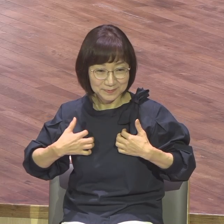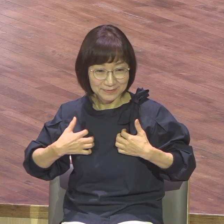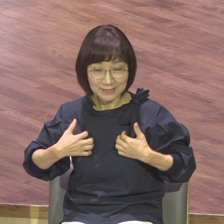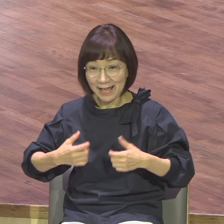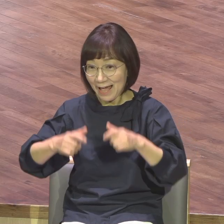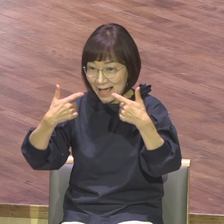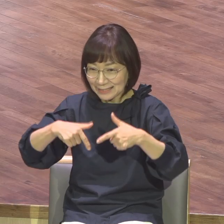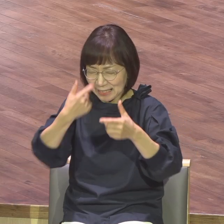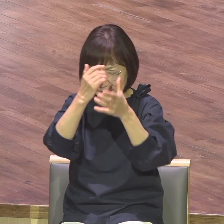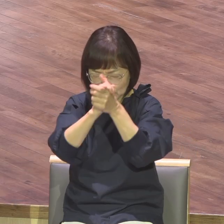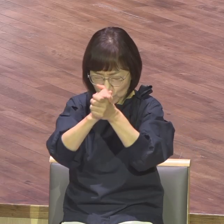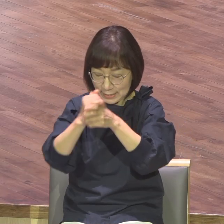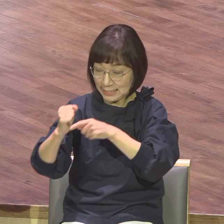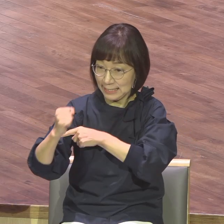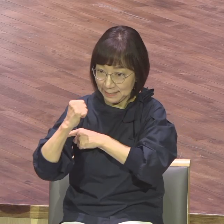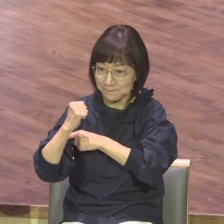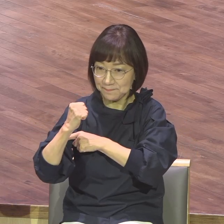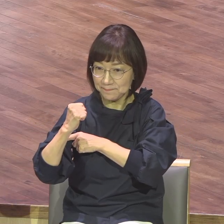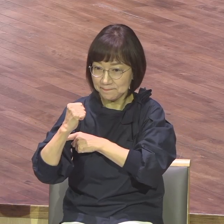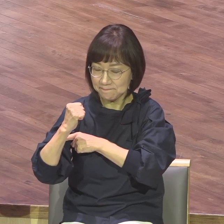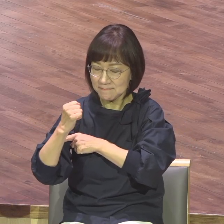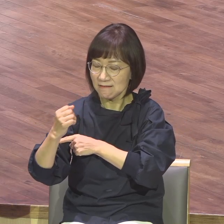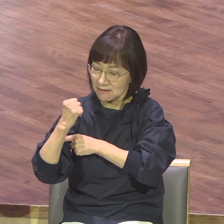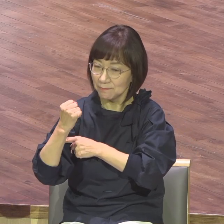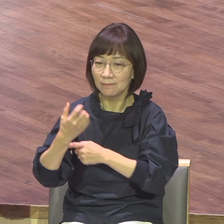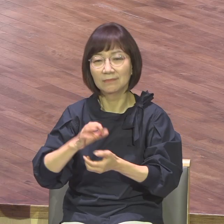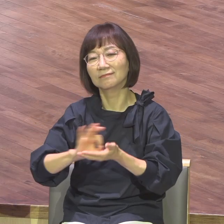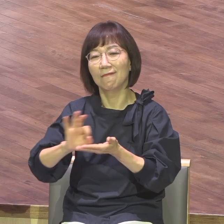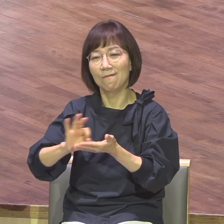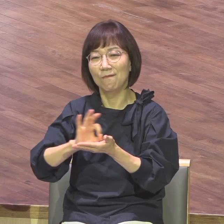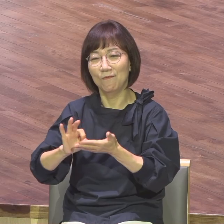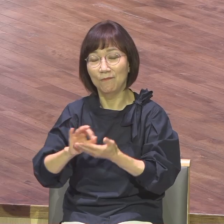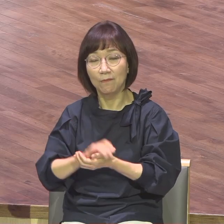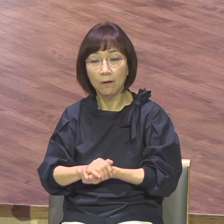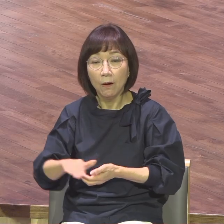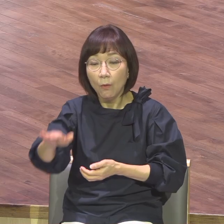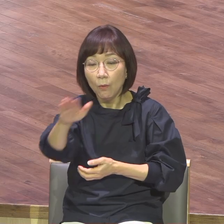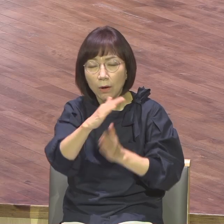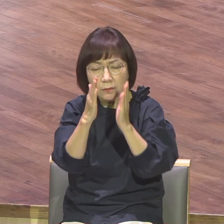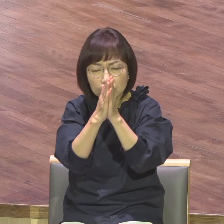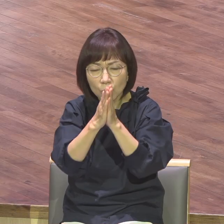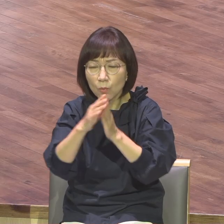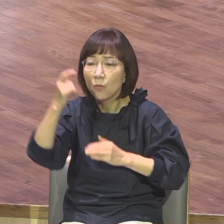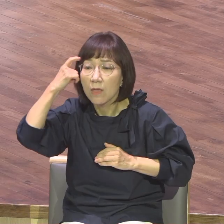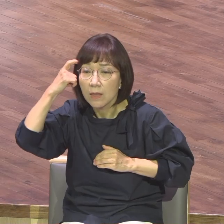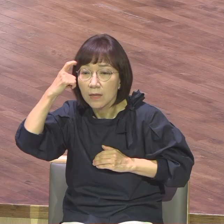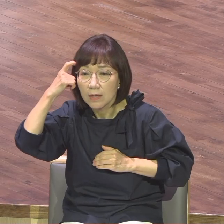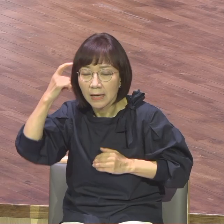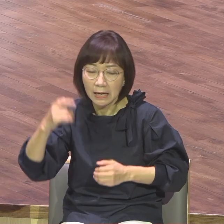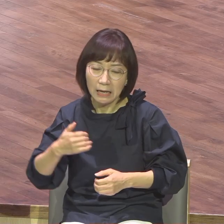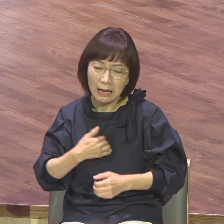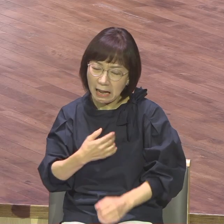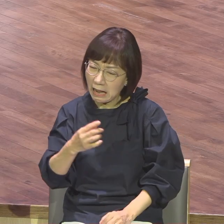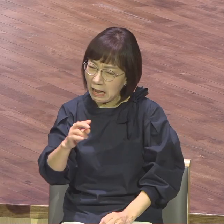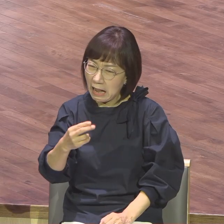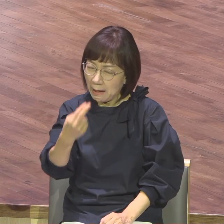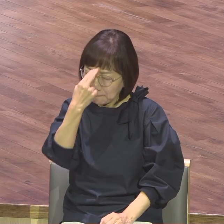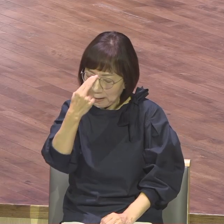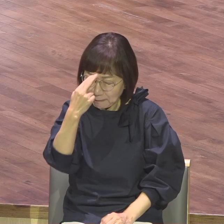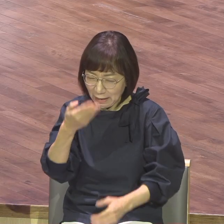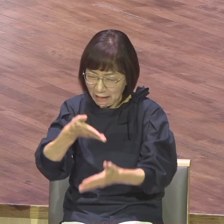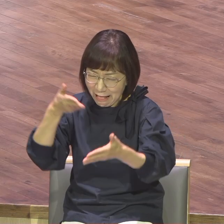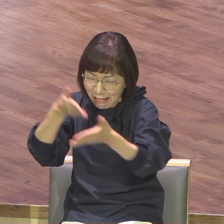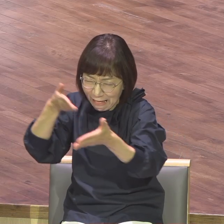자신의 한계를 넘어서는, 우리가 왜 기도합니까? 나의 한계를 벗어나서